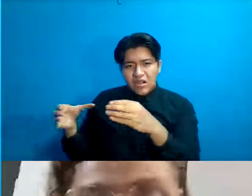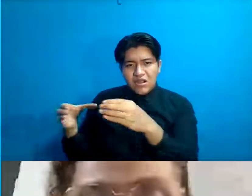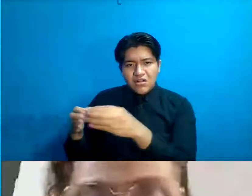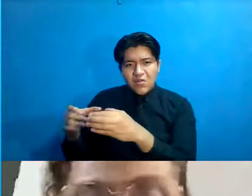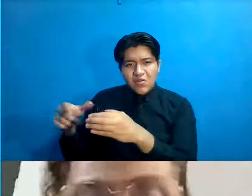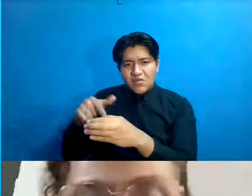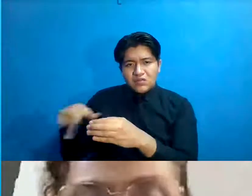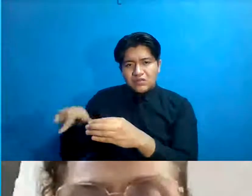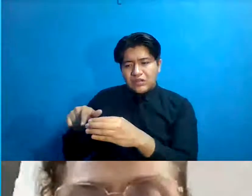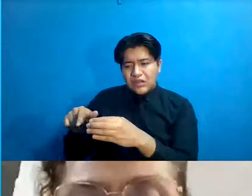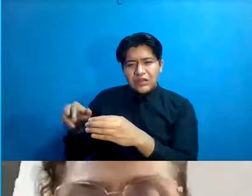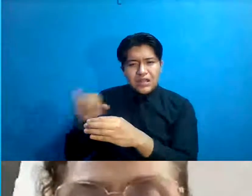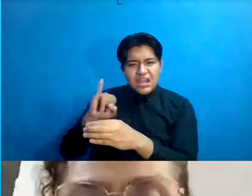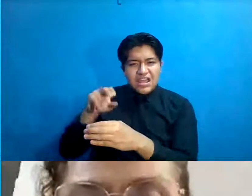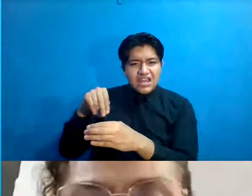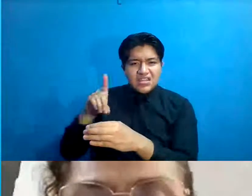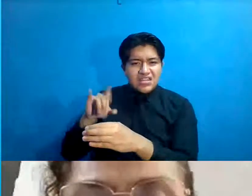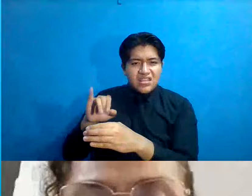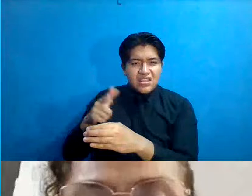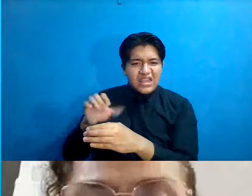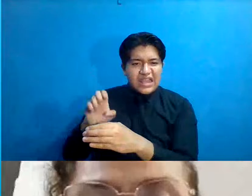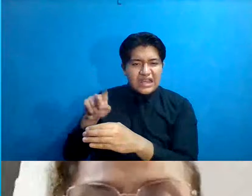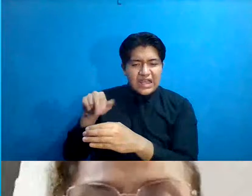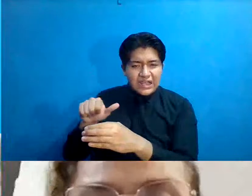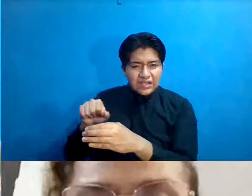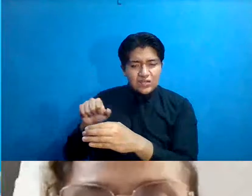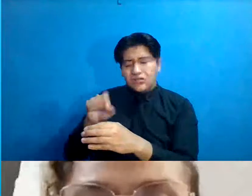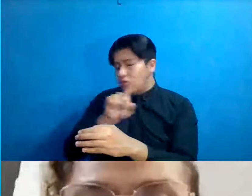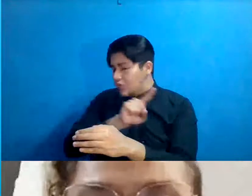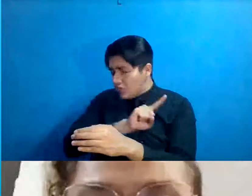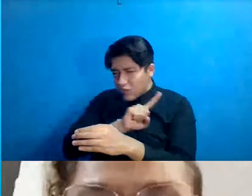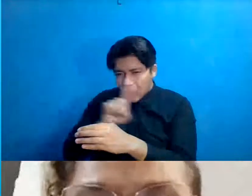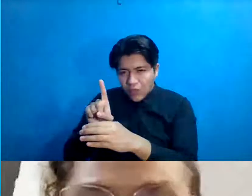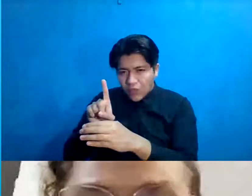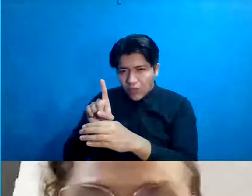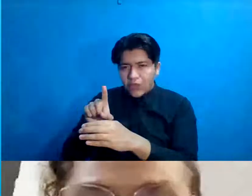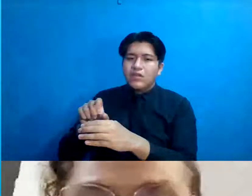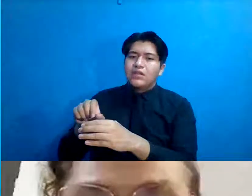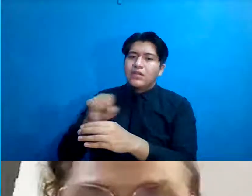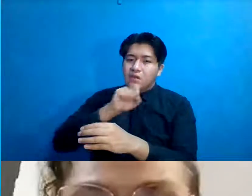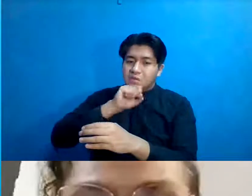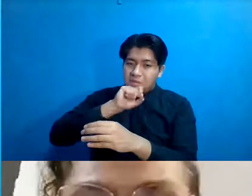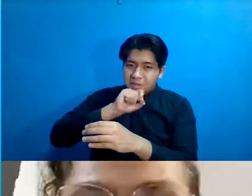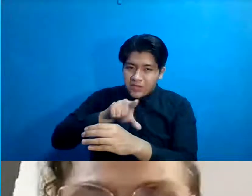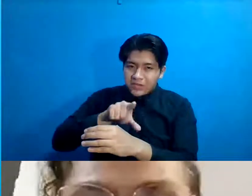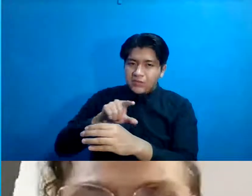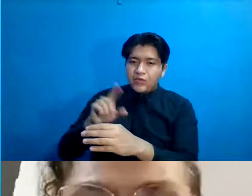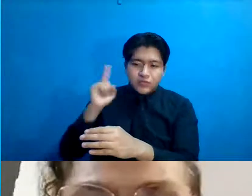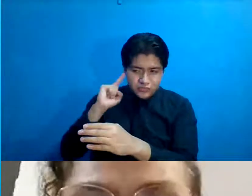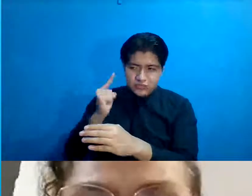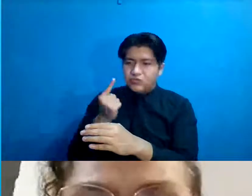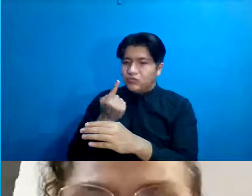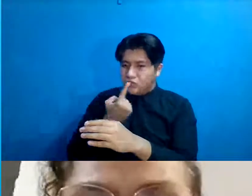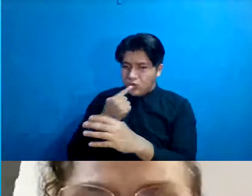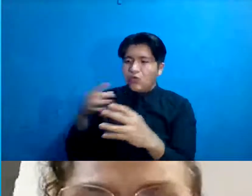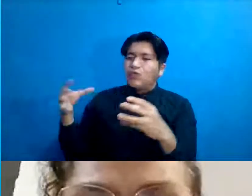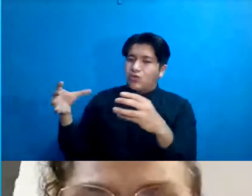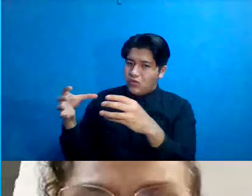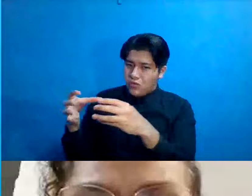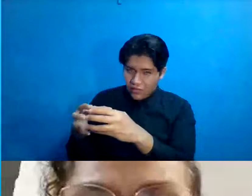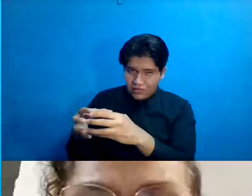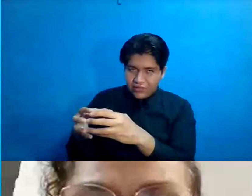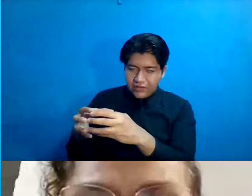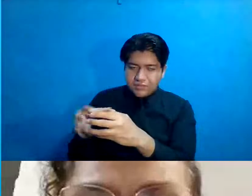originarias, pueblos y comunidades indígenas, no, sino también a las comunidades sordas. ¿Sí? Entonces, no